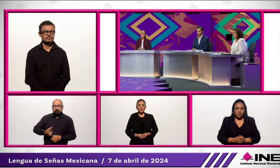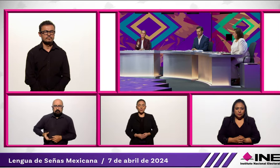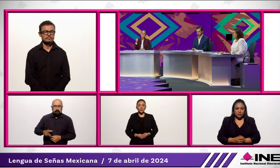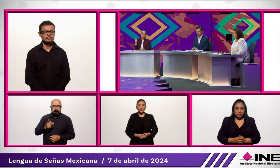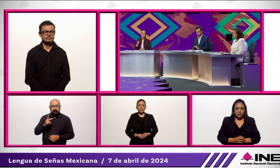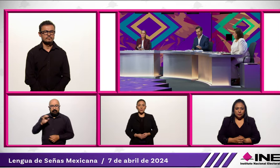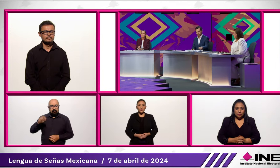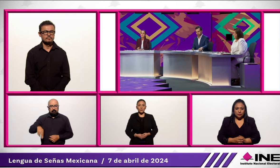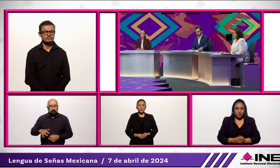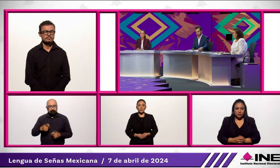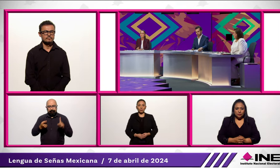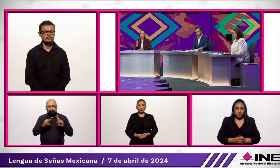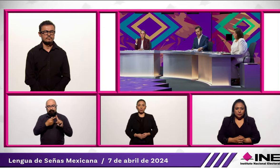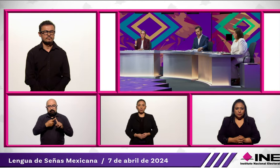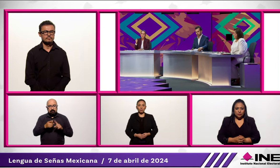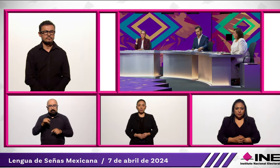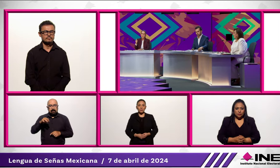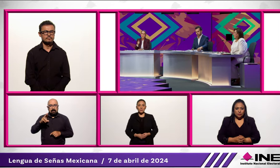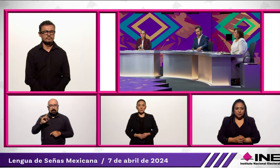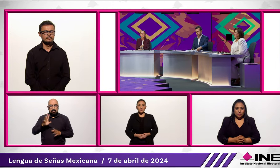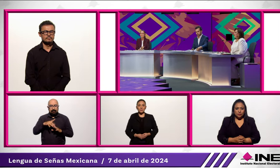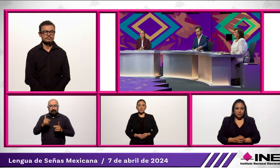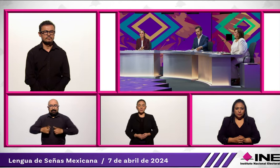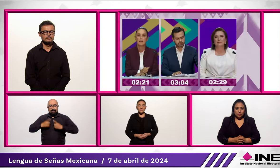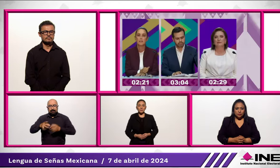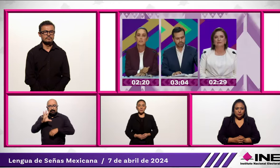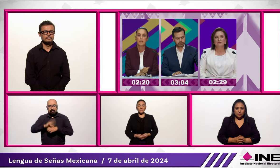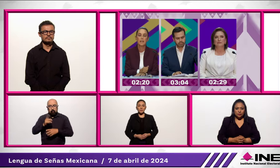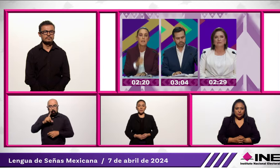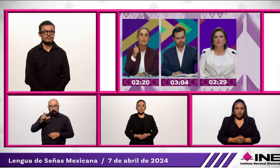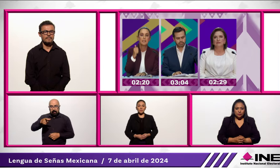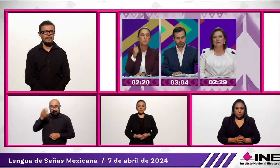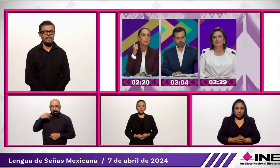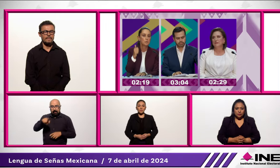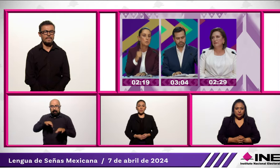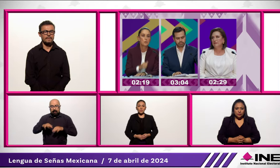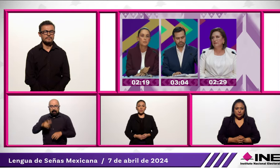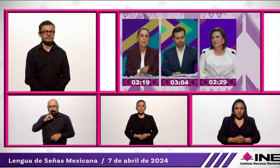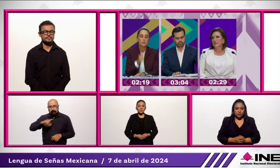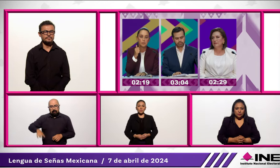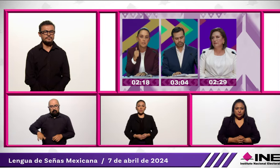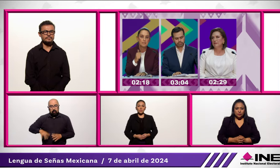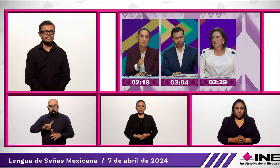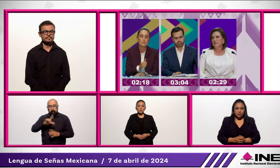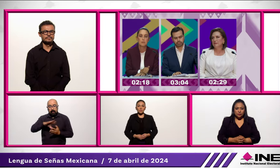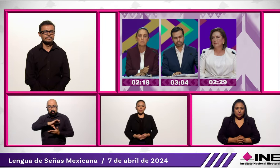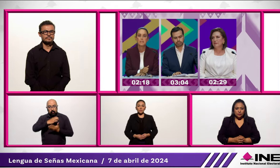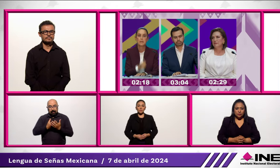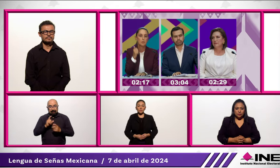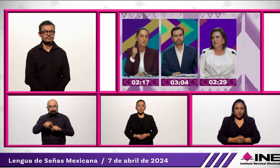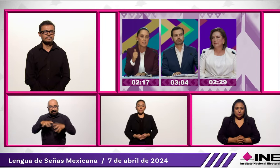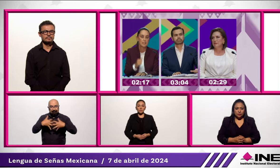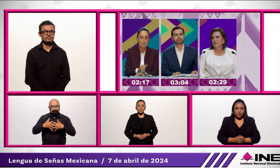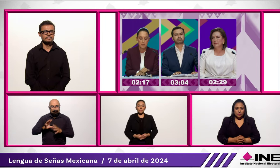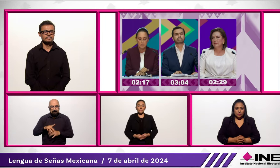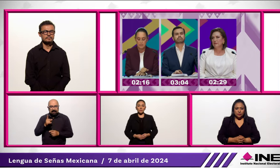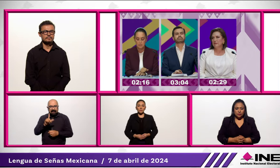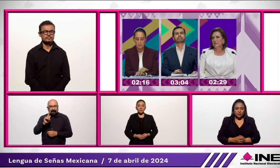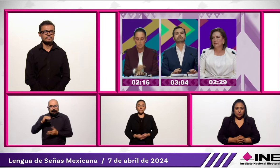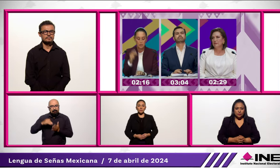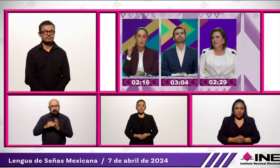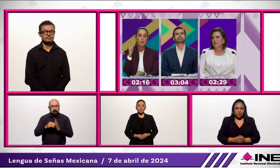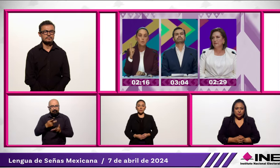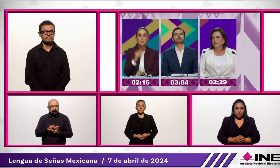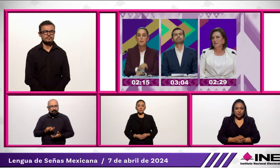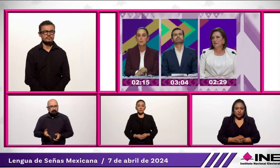uno, residencial Mariano Escobedo. Dio el permiso cuando fue jefa delegacional y después tuvo un contrato con esa misma empresa por 70 millones